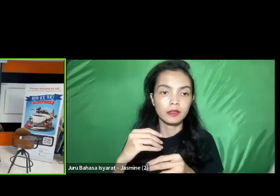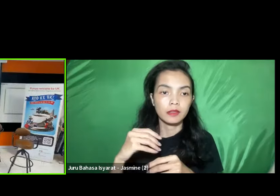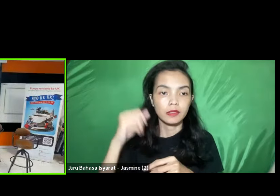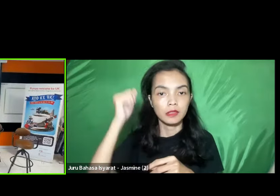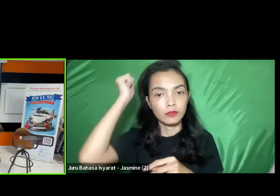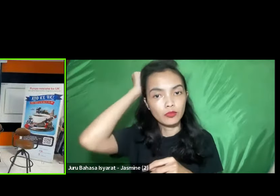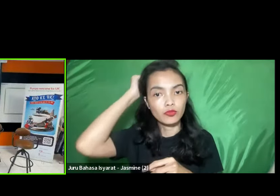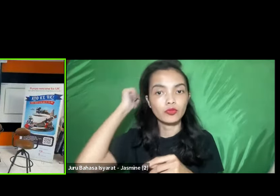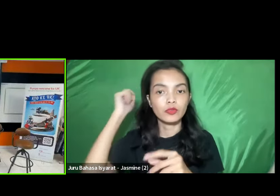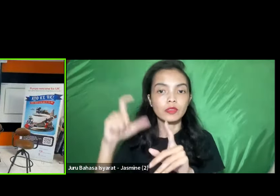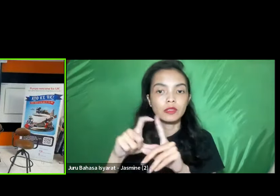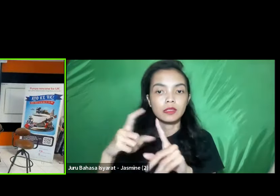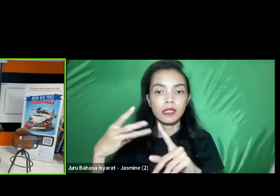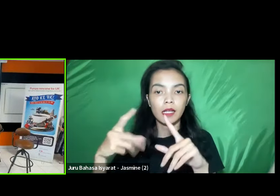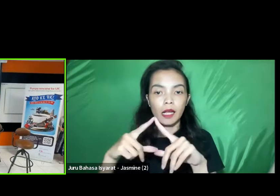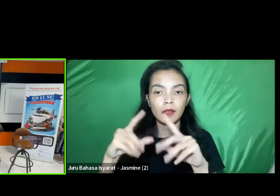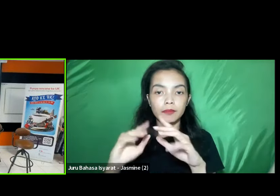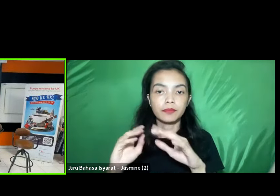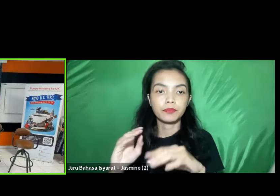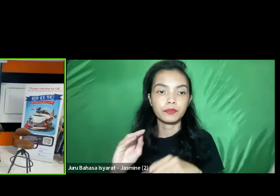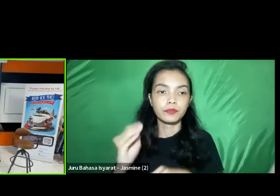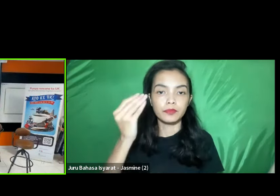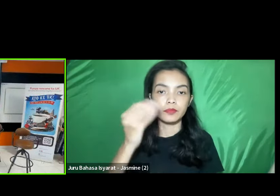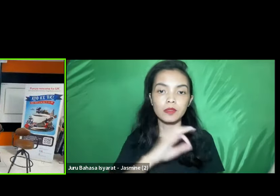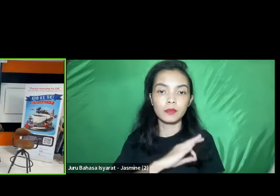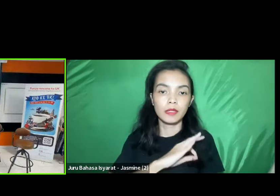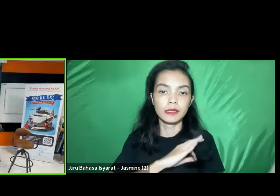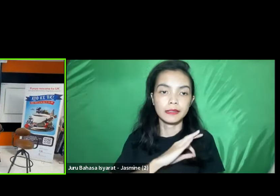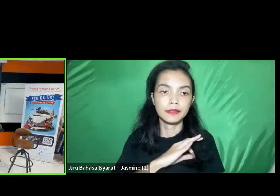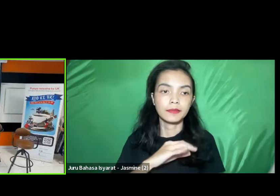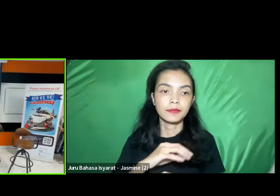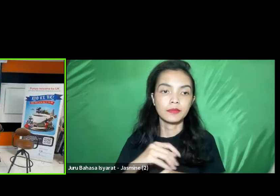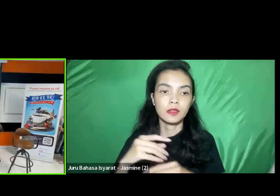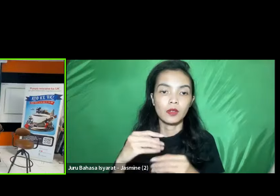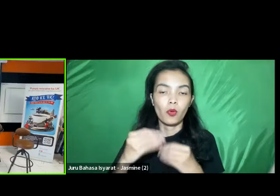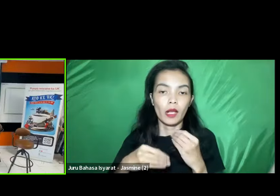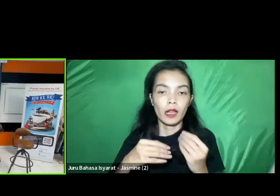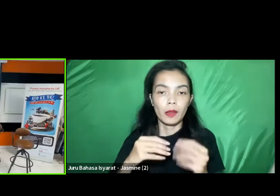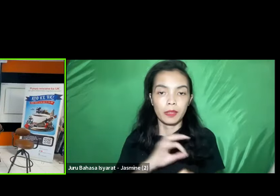IB presiden seb